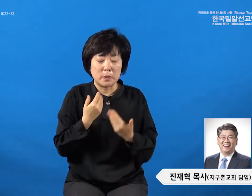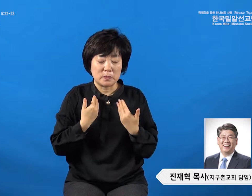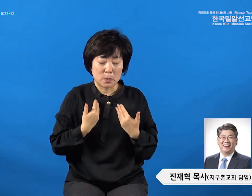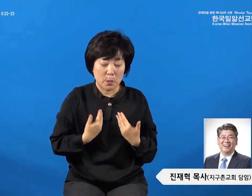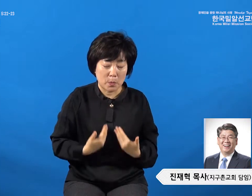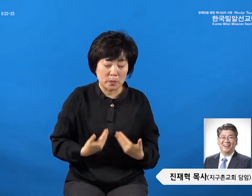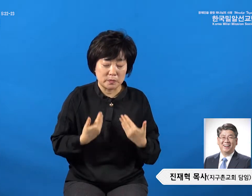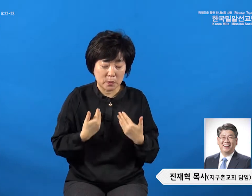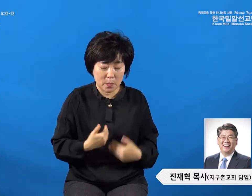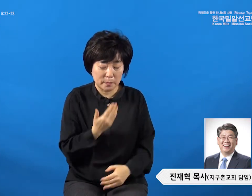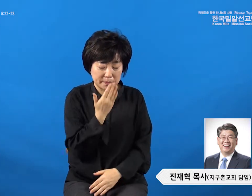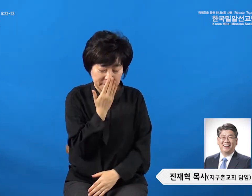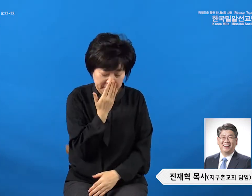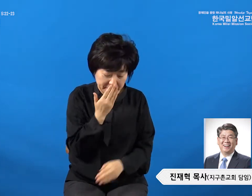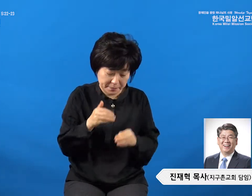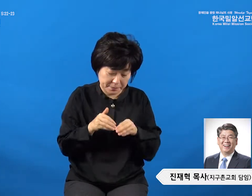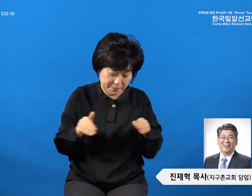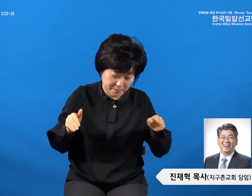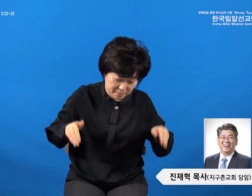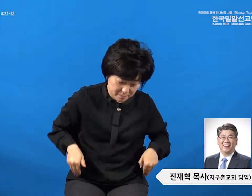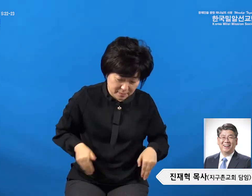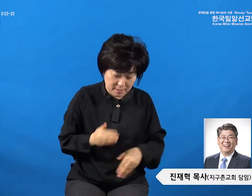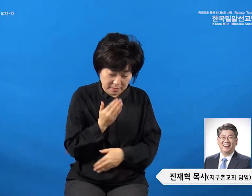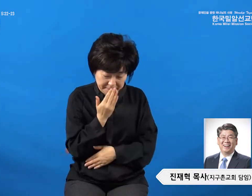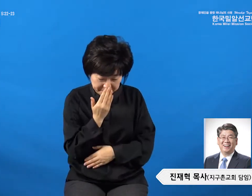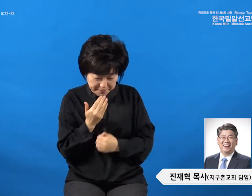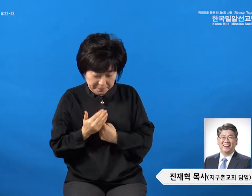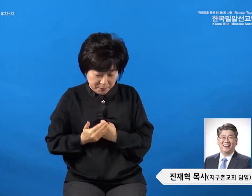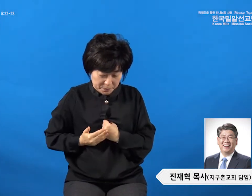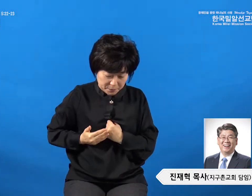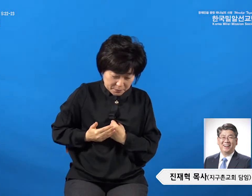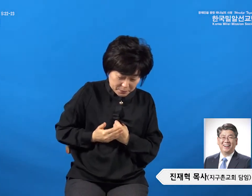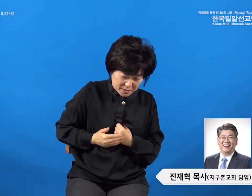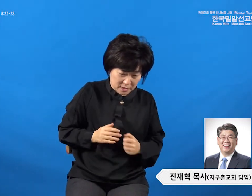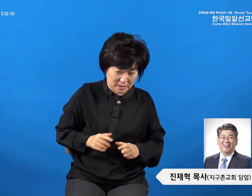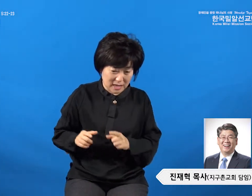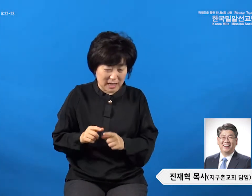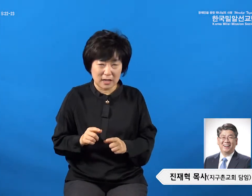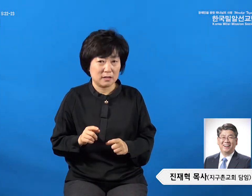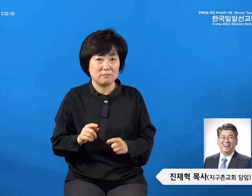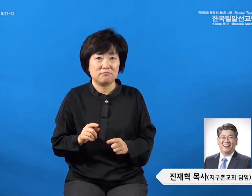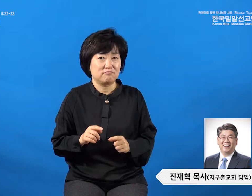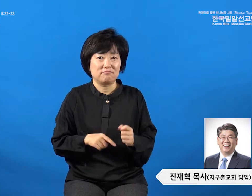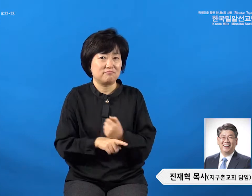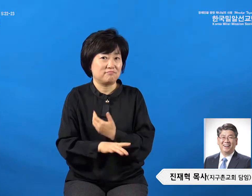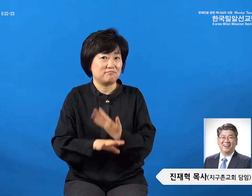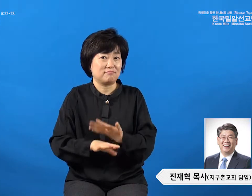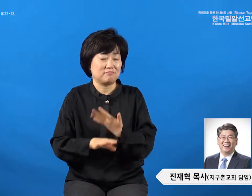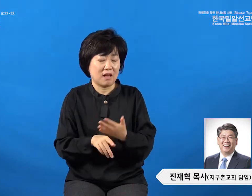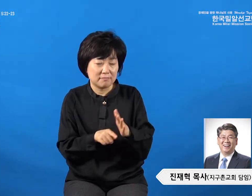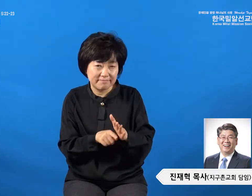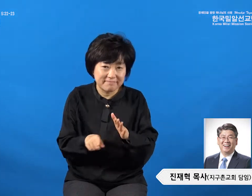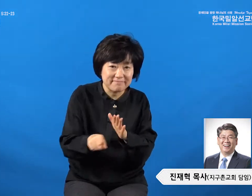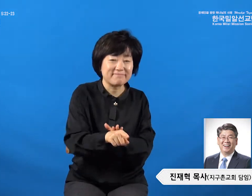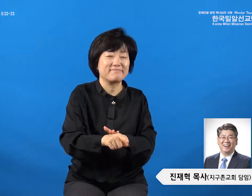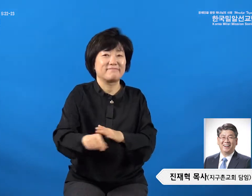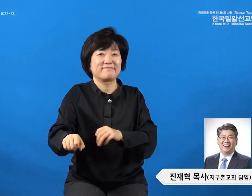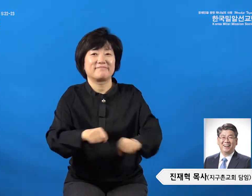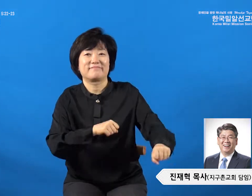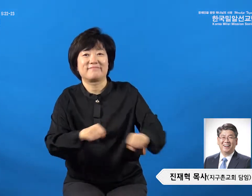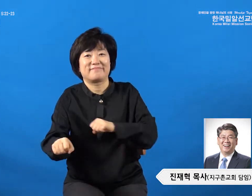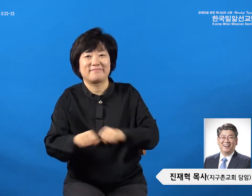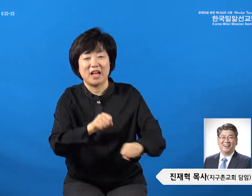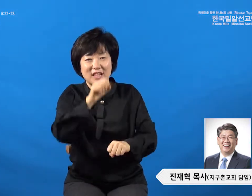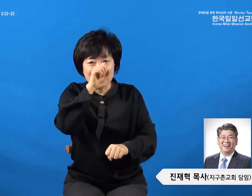일으키지 않고 착하게 살라는 말을 하고 있지 않습니다. 아니, 적극적인 선한